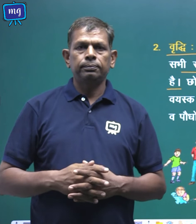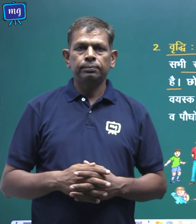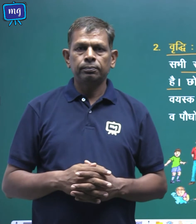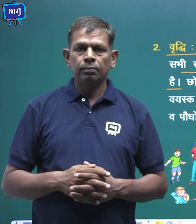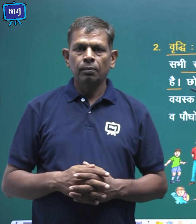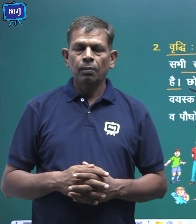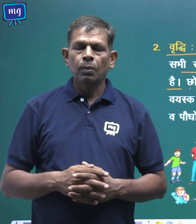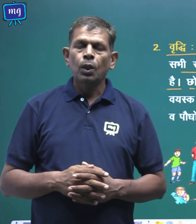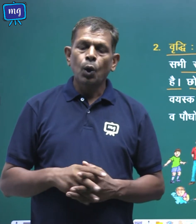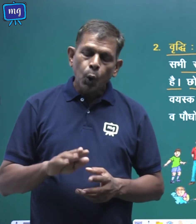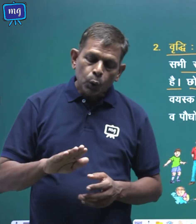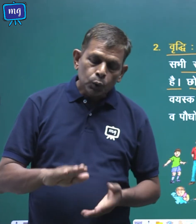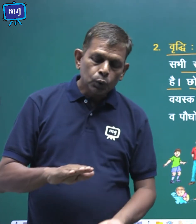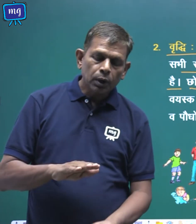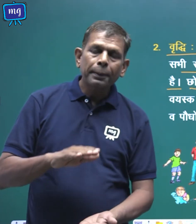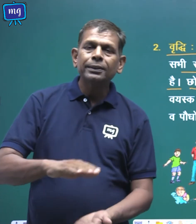छोटा बच्चा